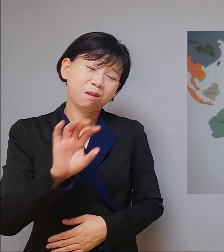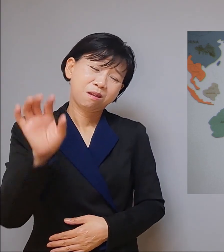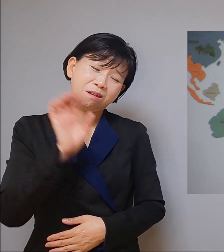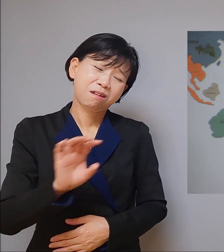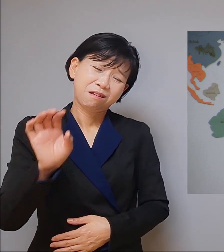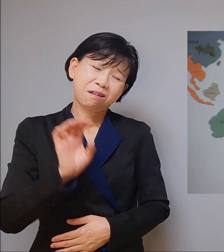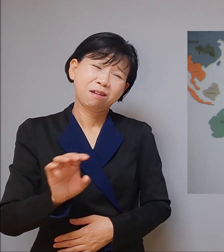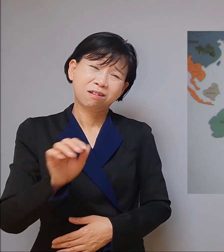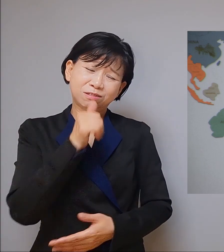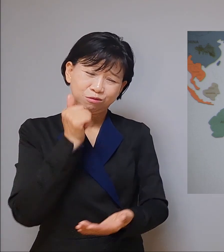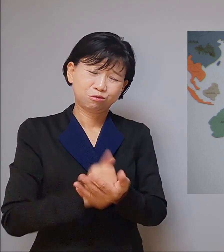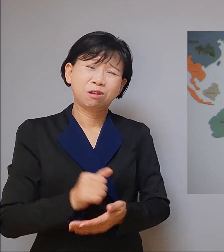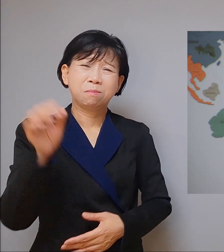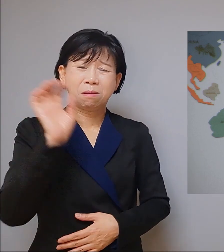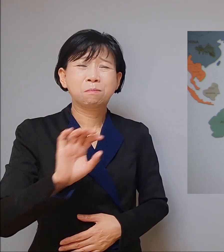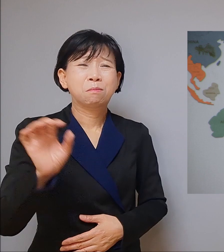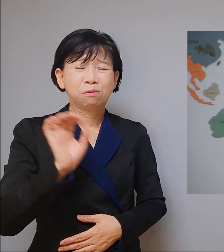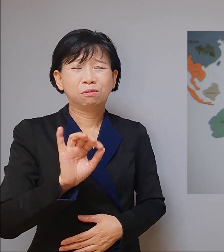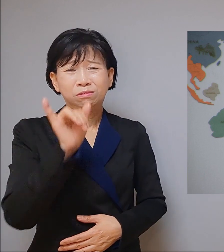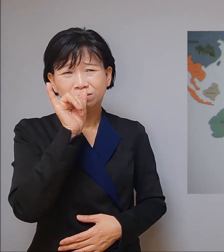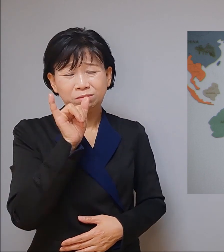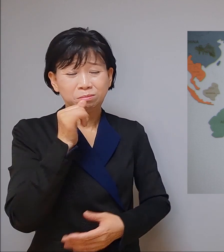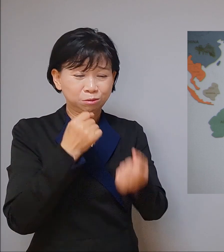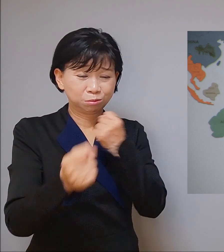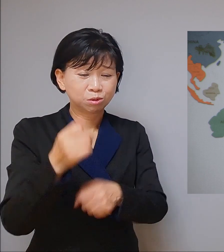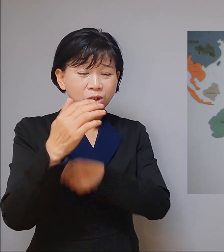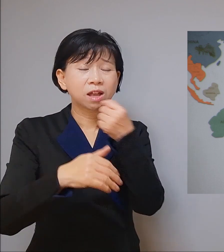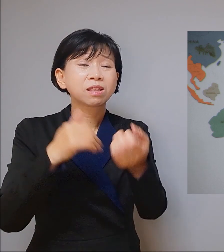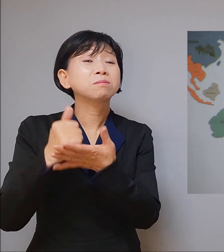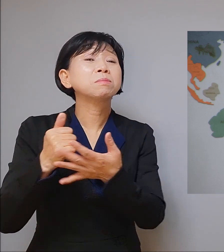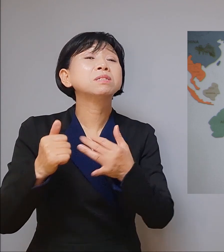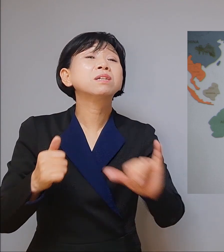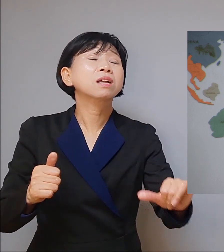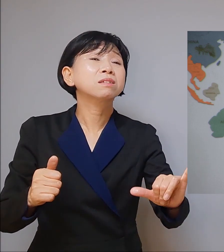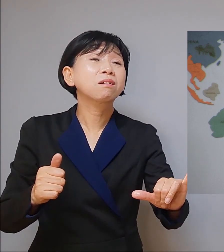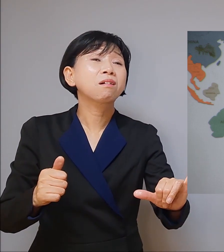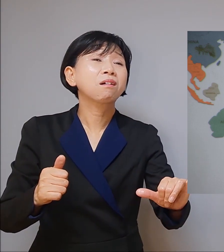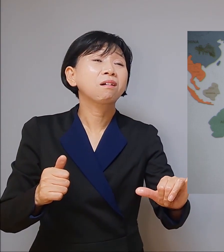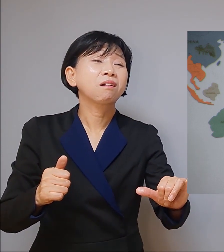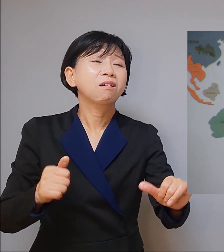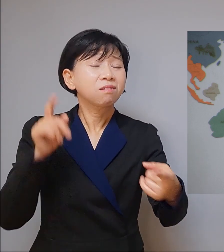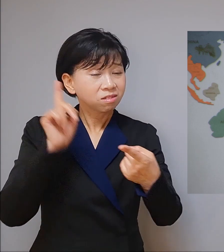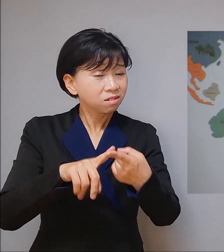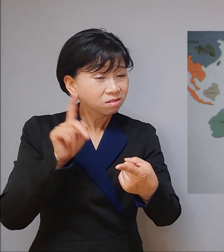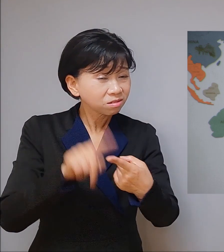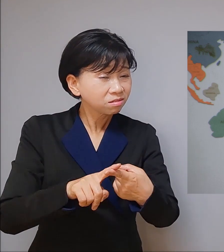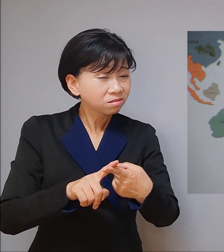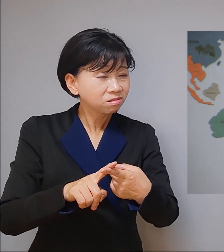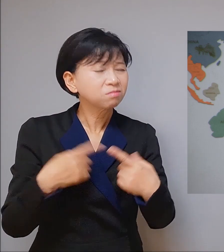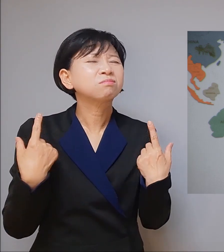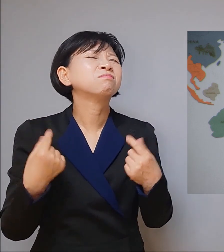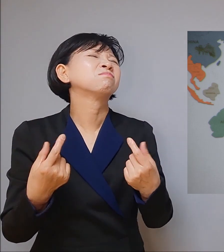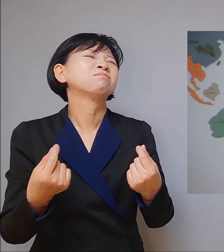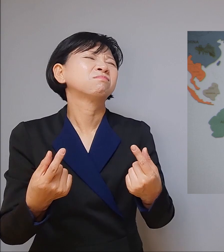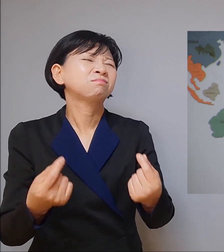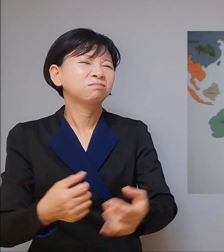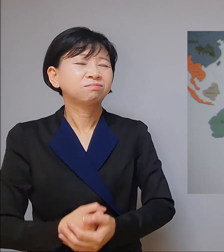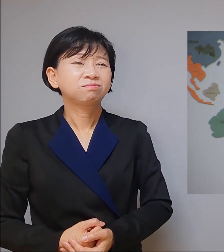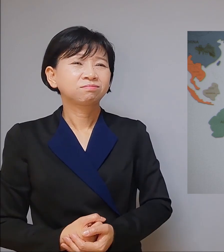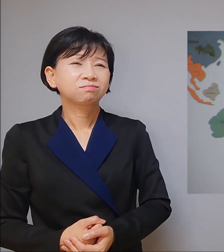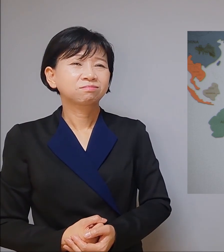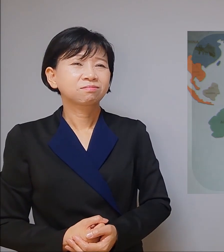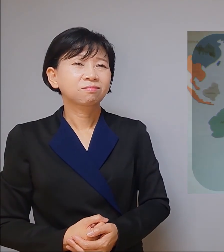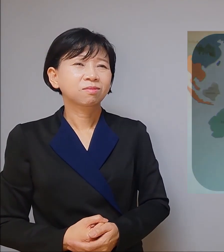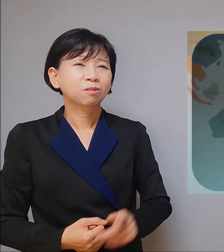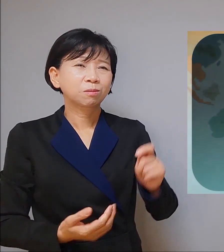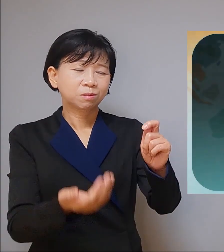반복적인 죄를 짓는 것들이 있어요. 그럼에도 불구하고 우리가 하나님의 자녀라는 것은 변함이 있다 없다? 변함이 없습니다. 고린도전서